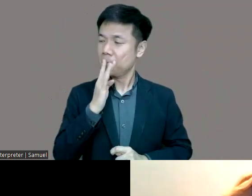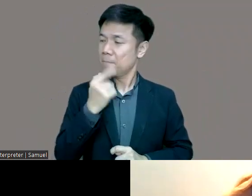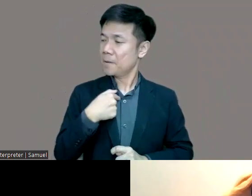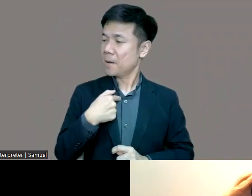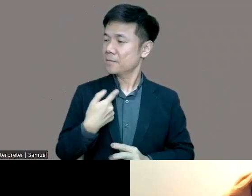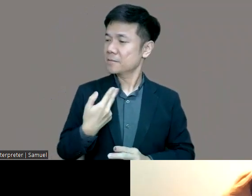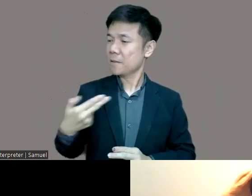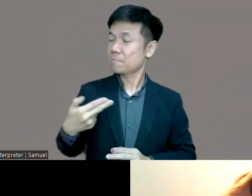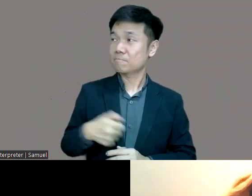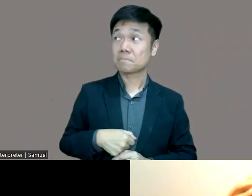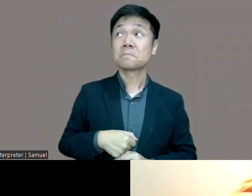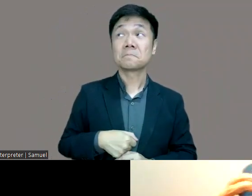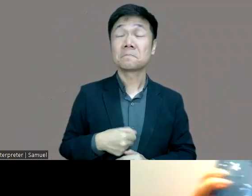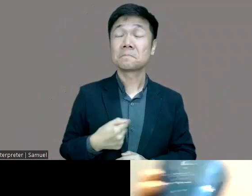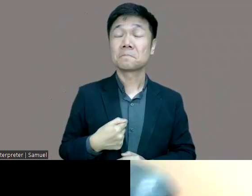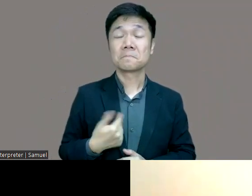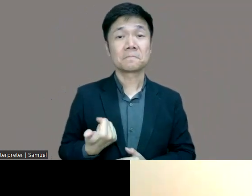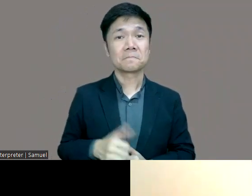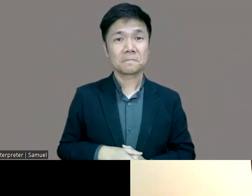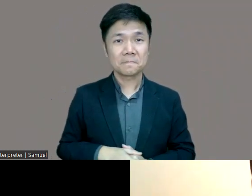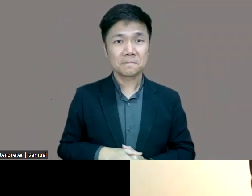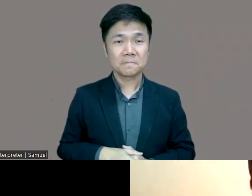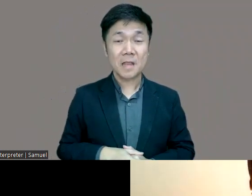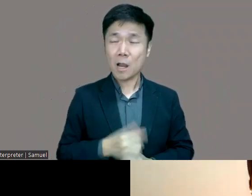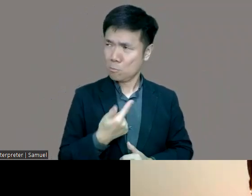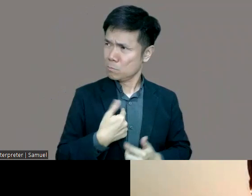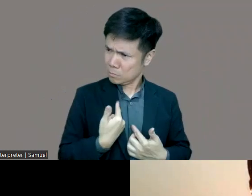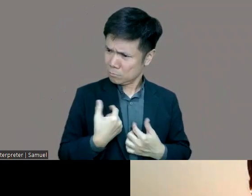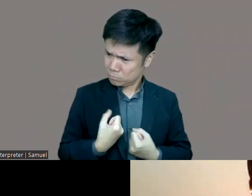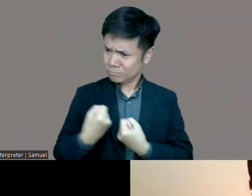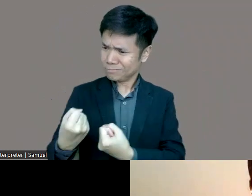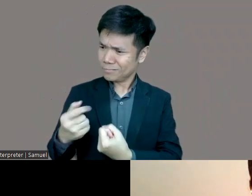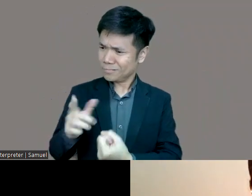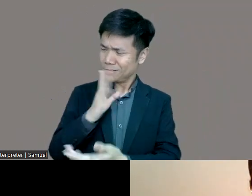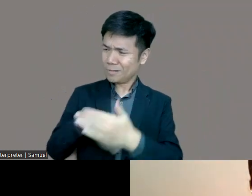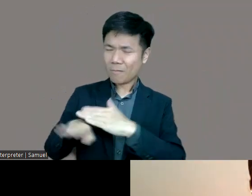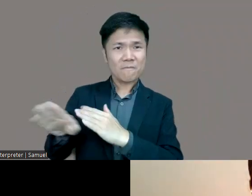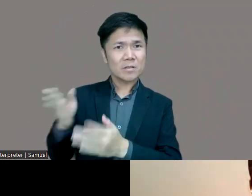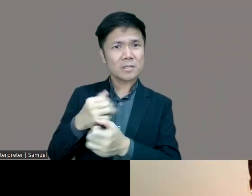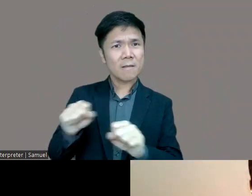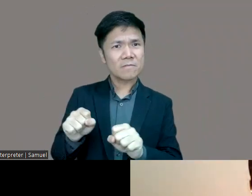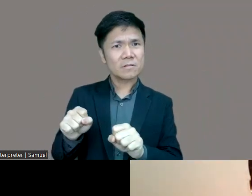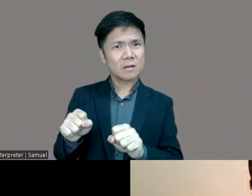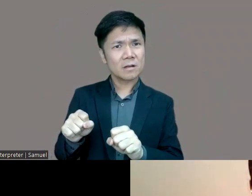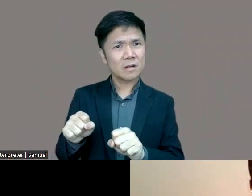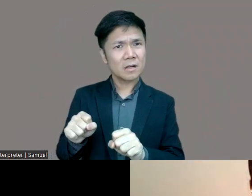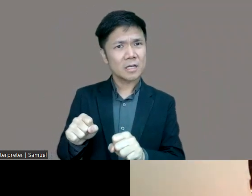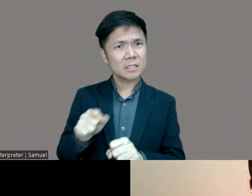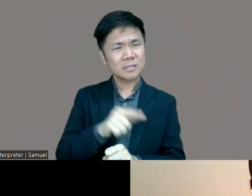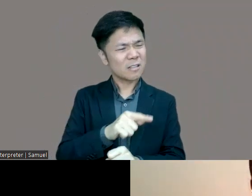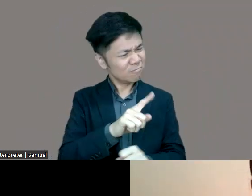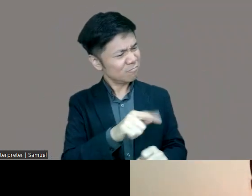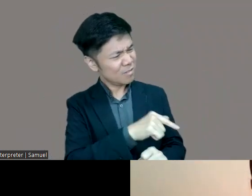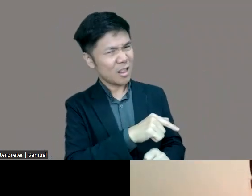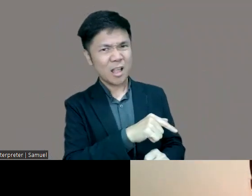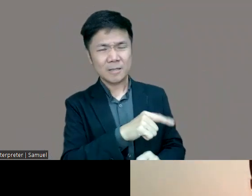personnes profitent du fait qu'ils peuvent enregistrer quelqu'un d'autre, alors ou demander